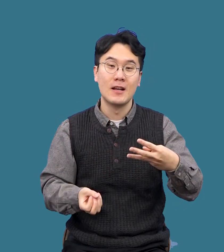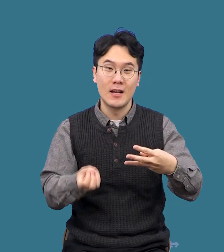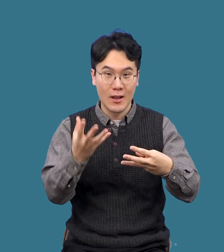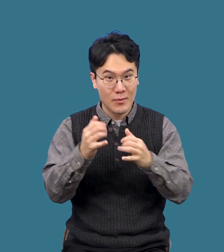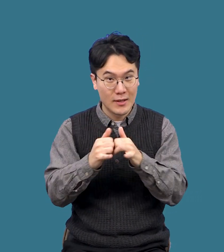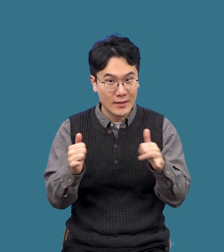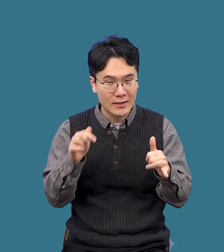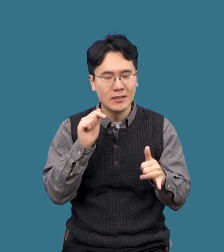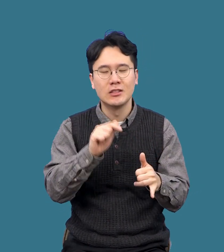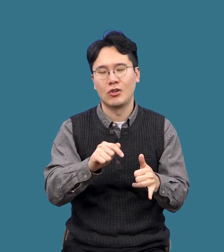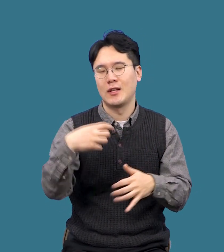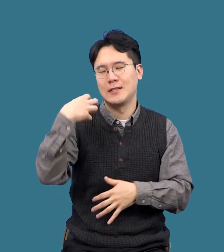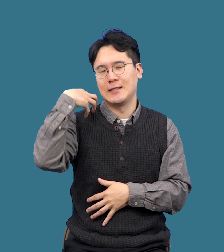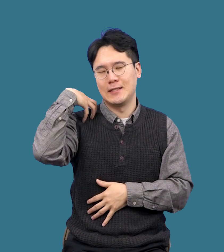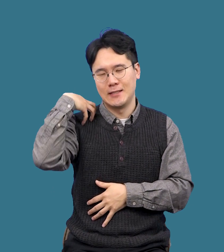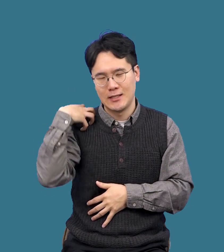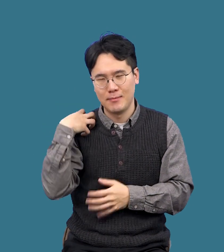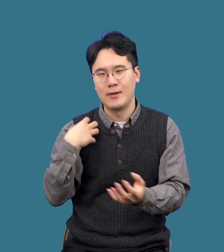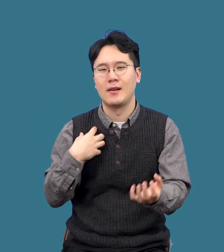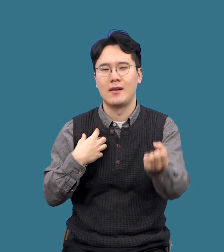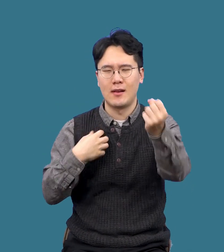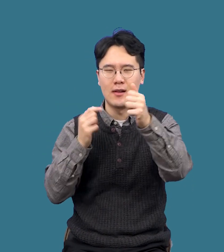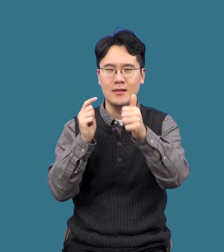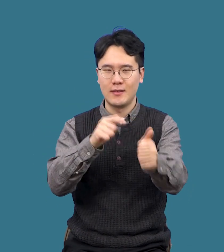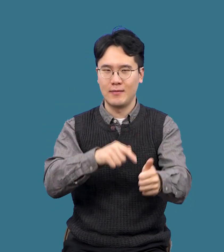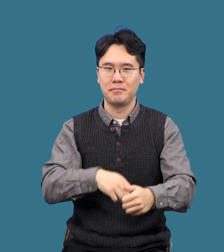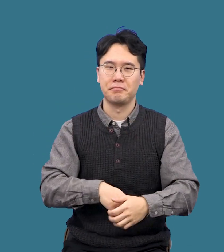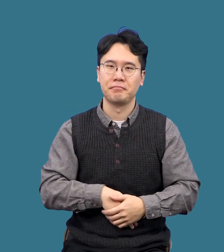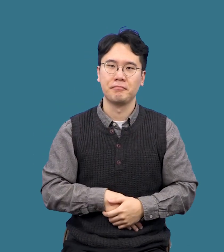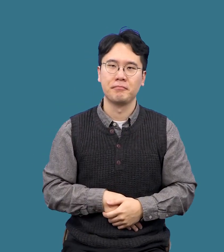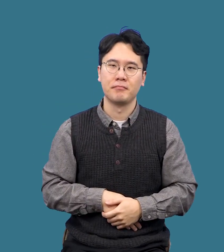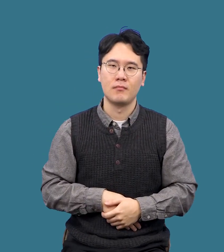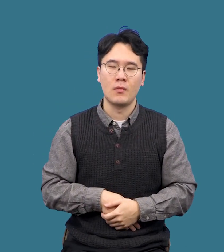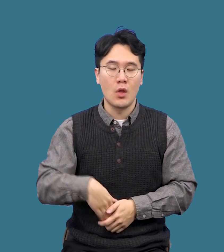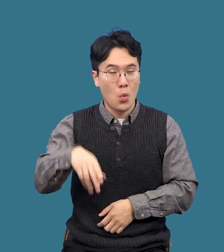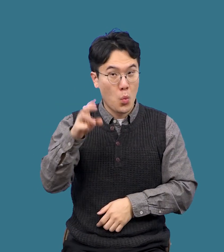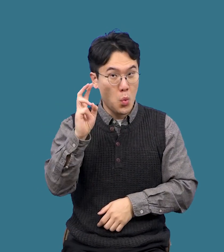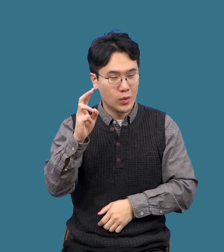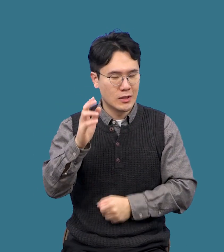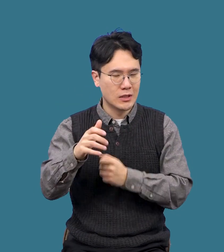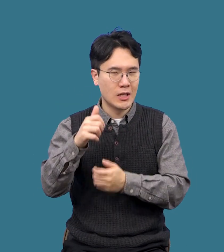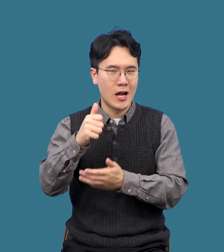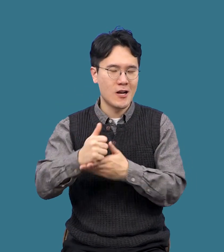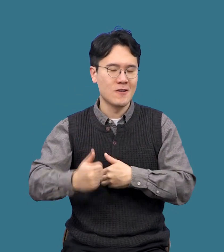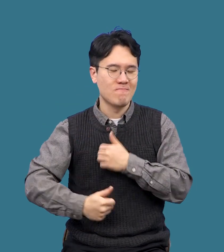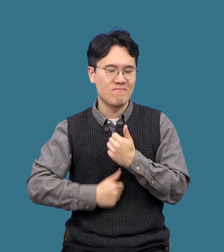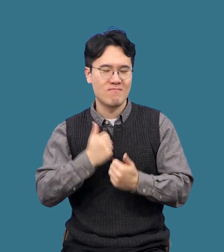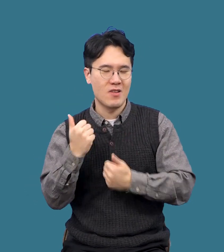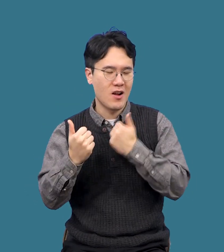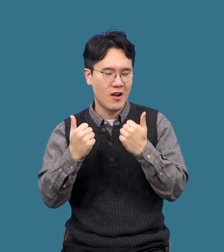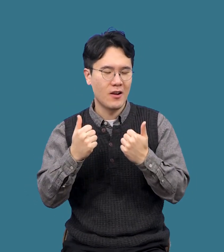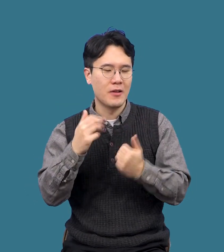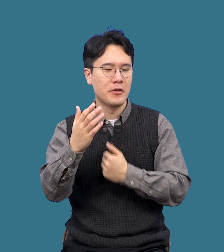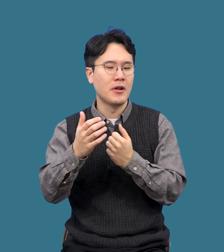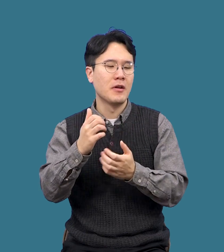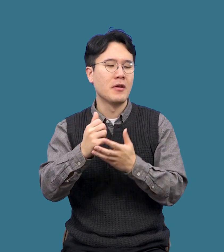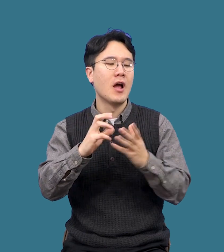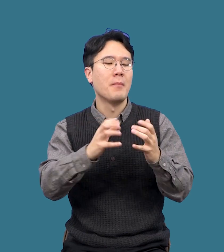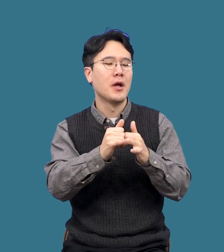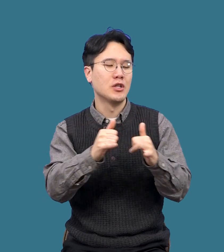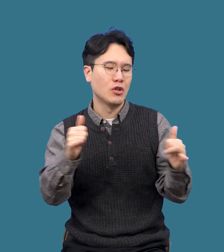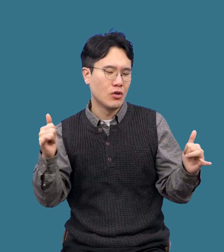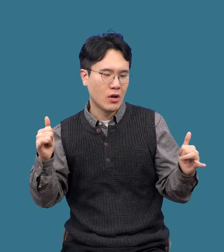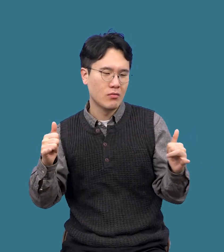책임을 지킬지니라. 행여나 혹시나 하나님의 진노가 백성 가운데 임하지 않도록